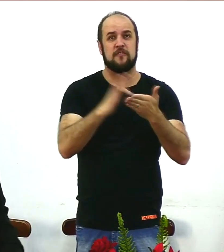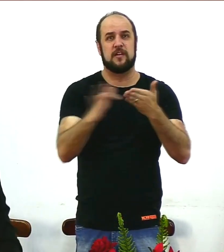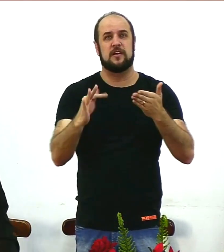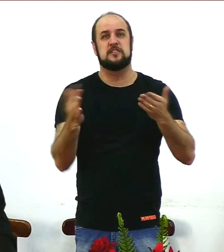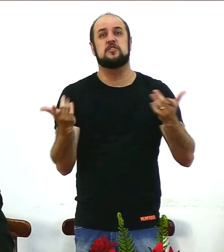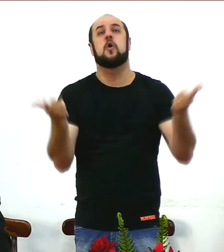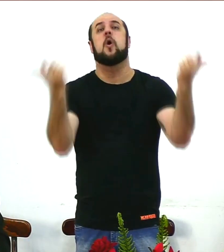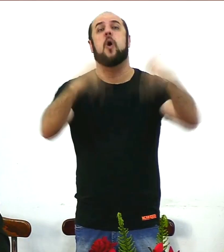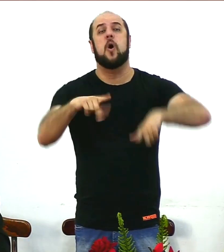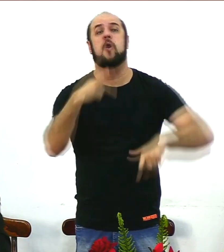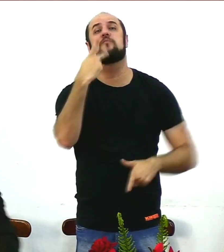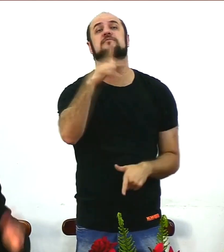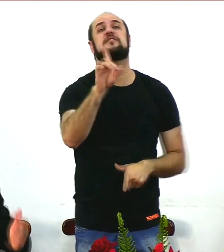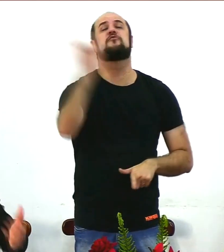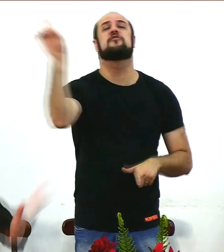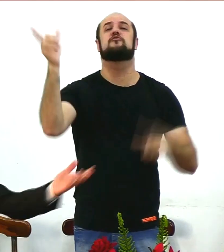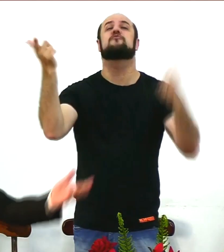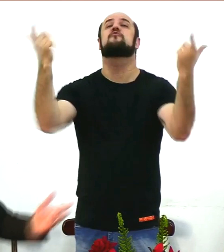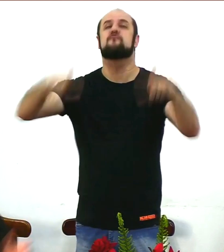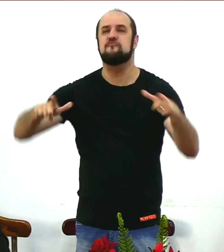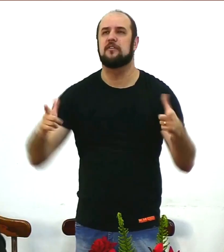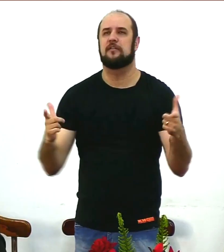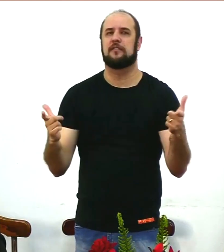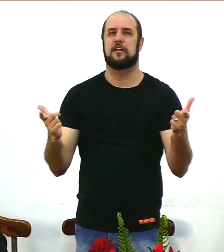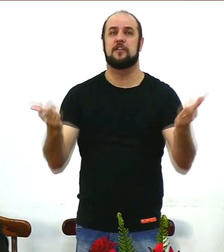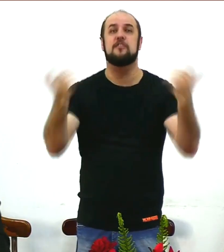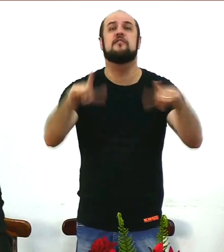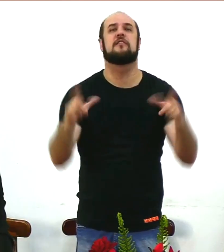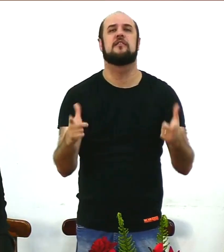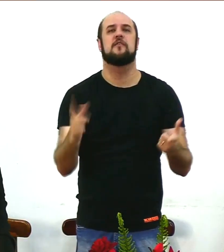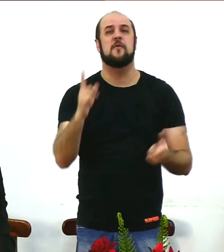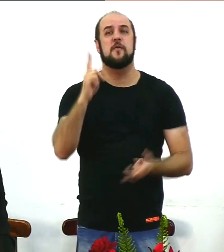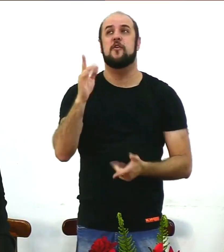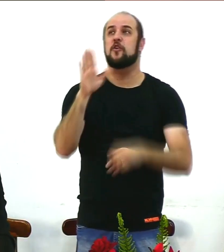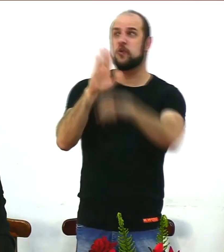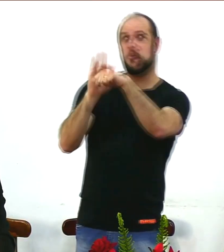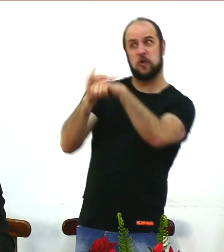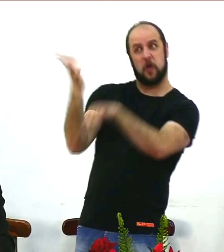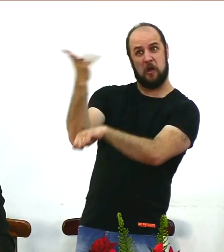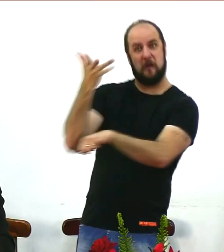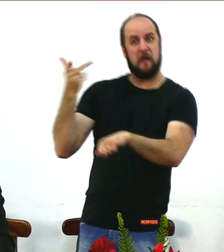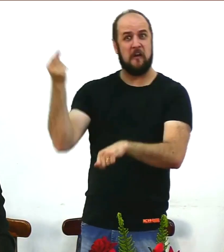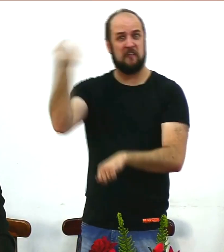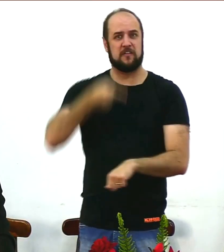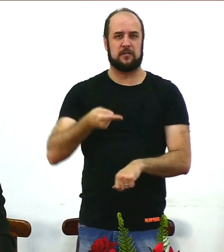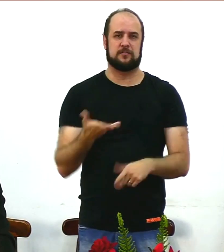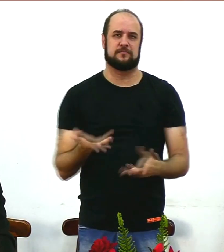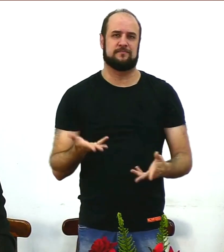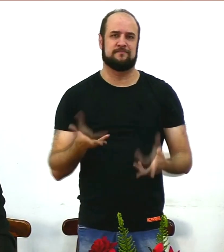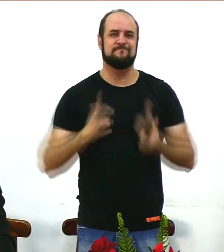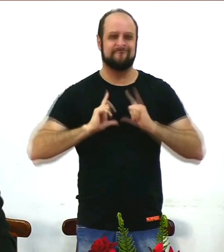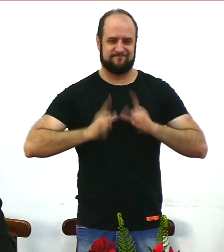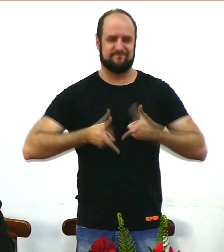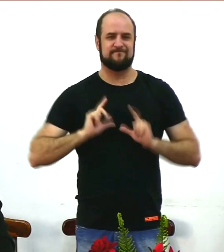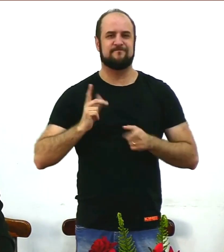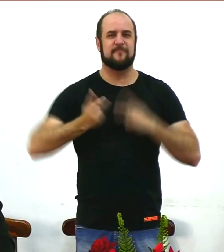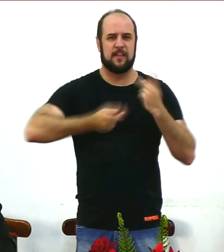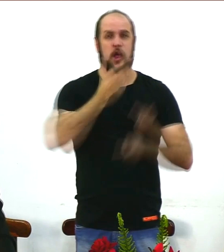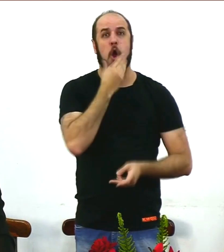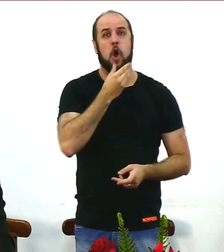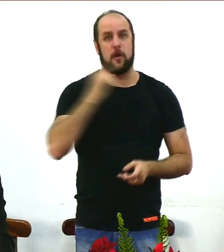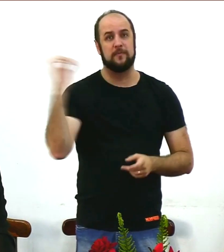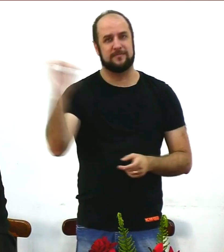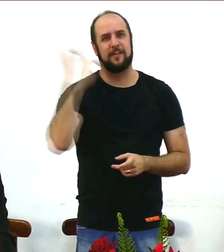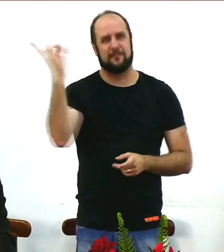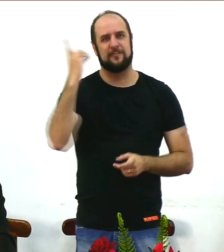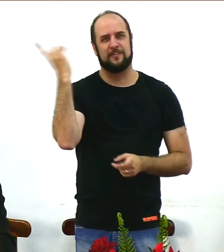com a zombaria ao povo de Deus. Eles haviam errado? Haviam errado. Eles haviam idolatrado